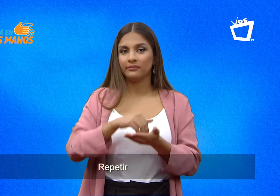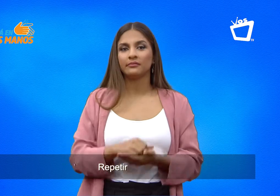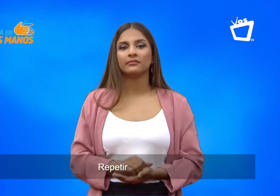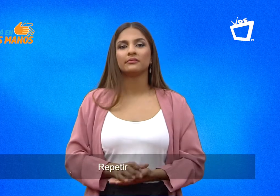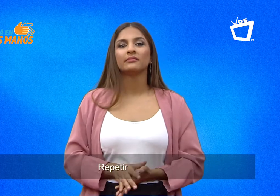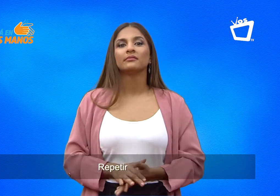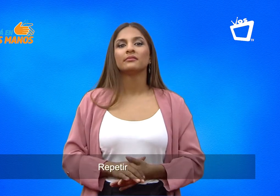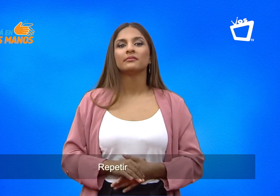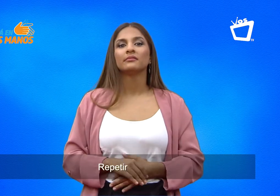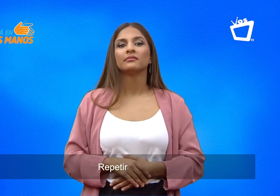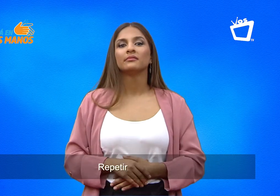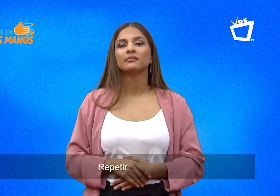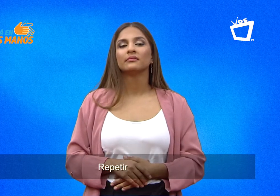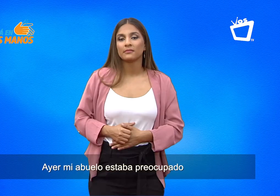Repetir.